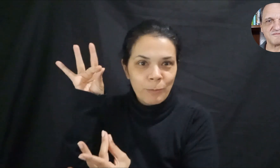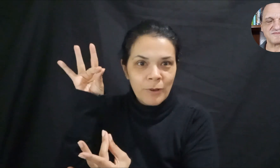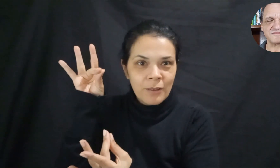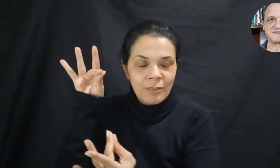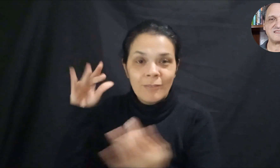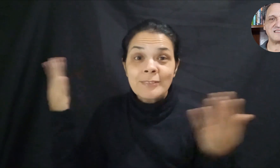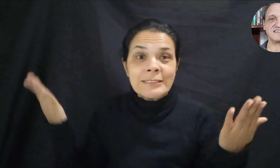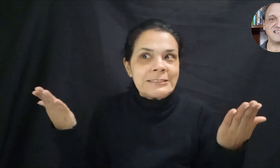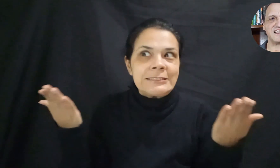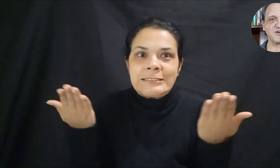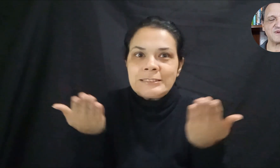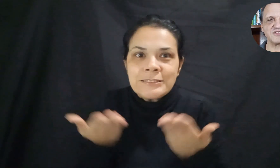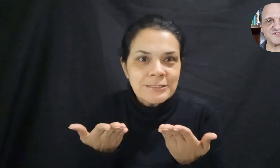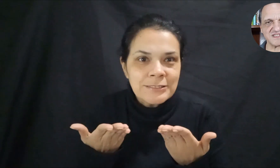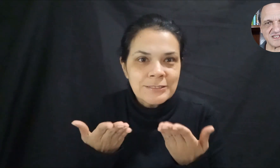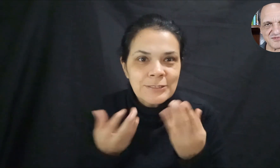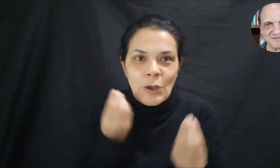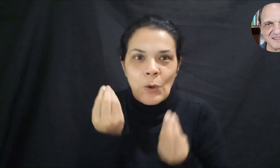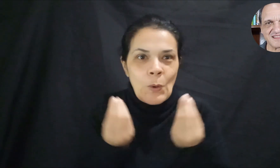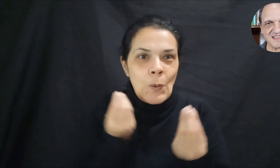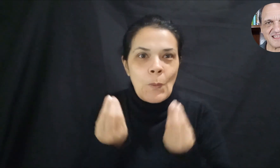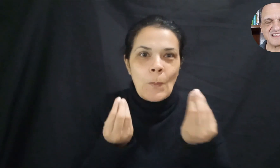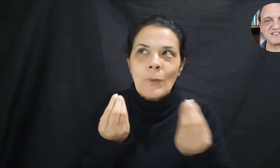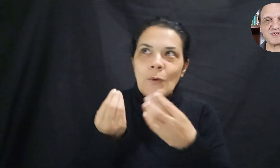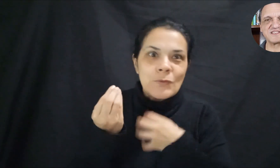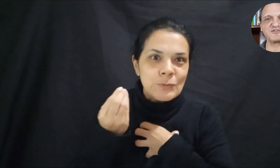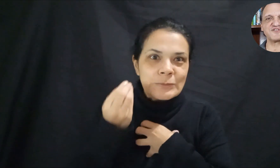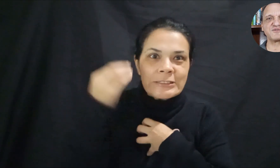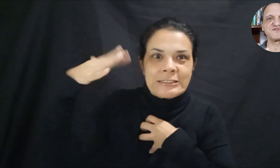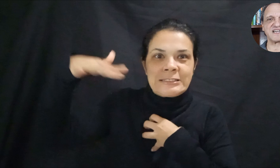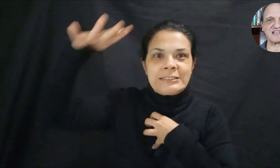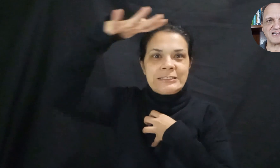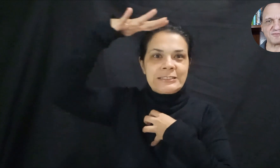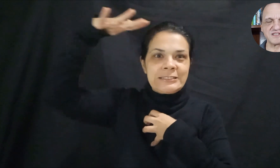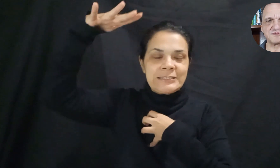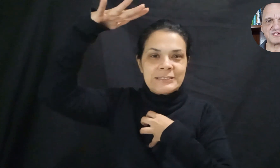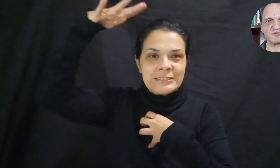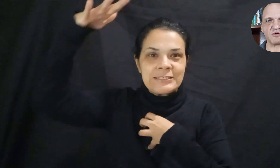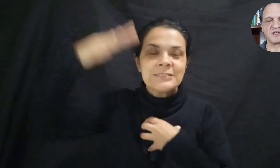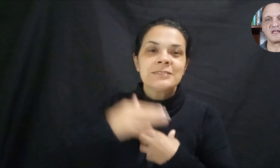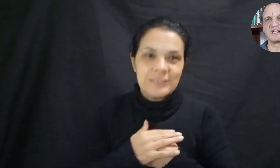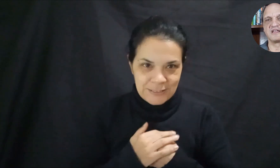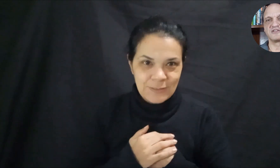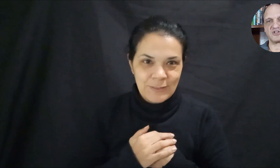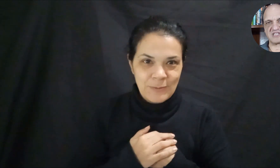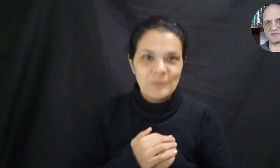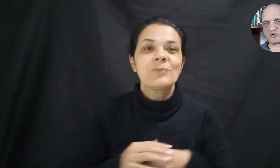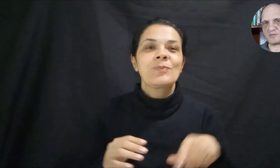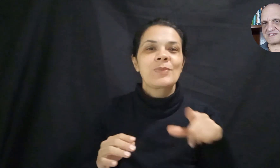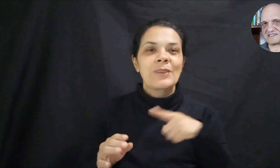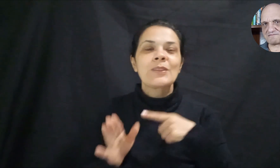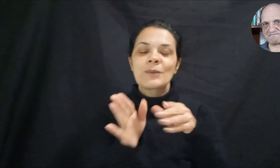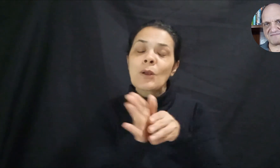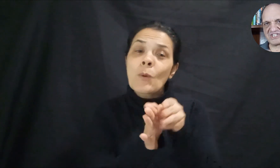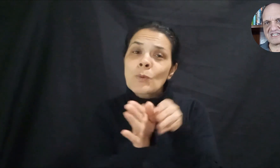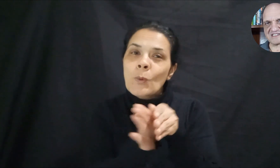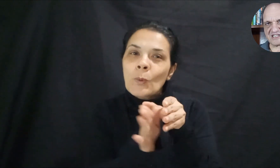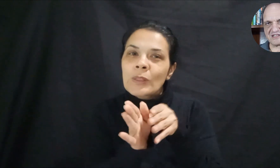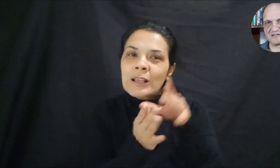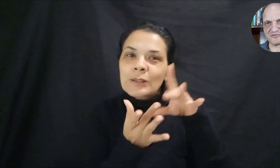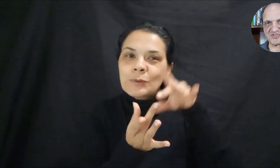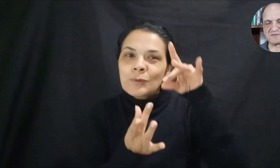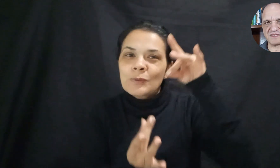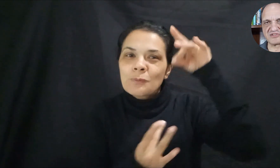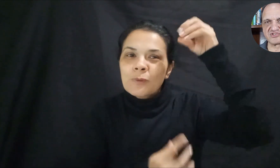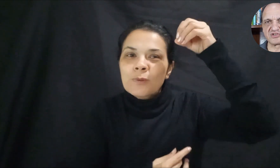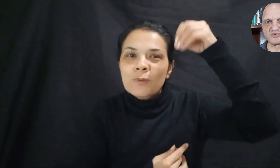espiritual. E aí, como é que nós fazemos? Que situação nós vamos ficar lá no plano espiritual? Nós temos algumas dicas